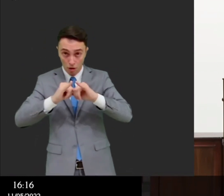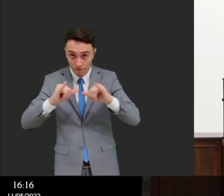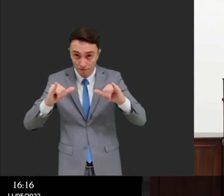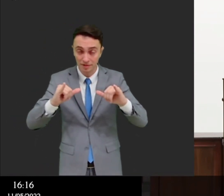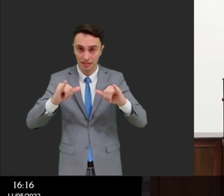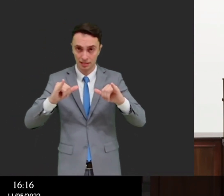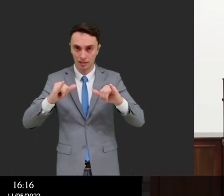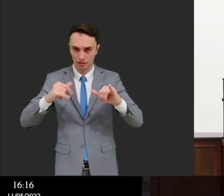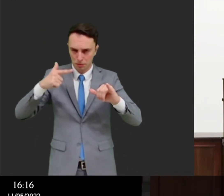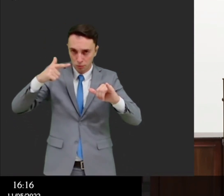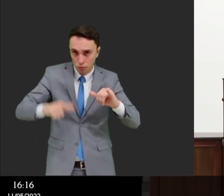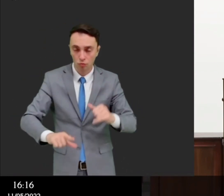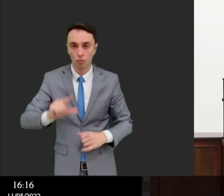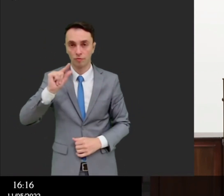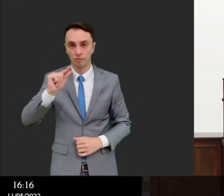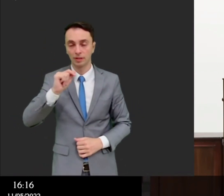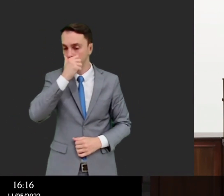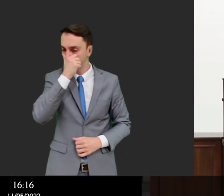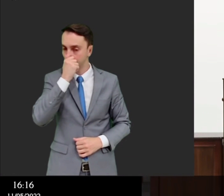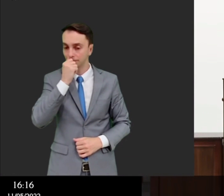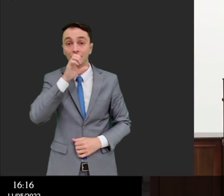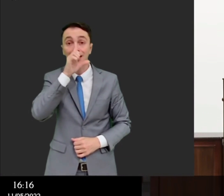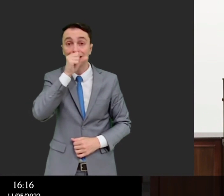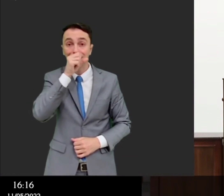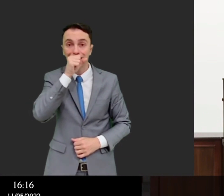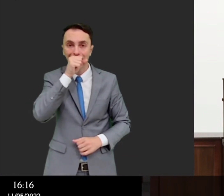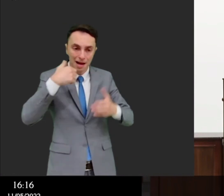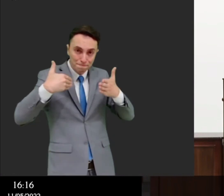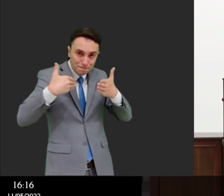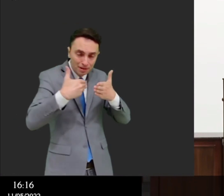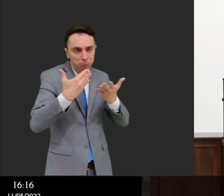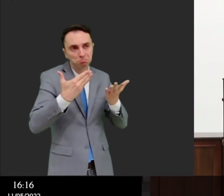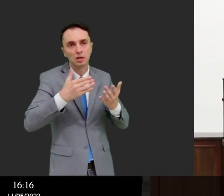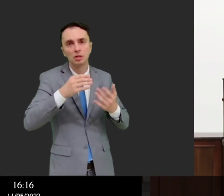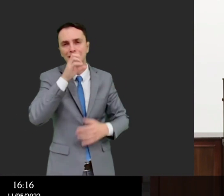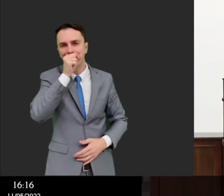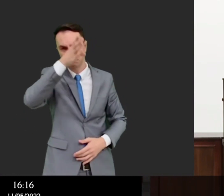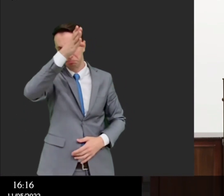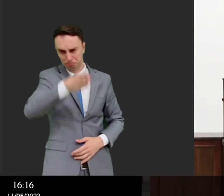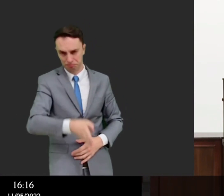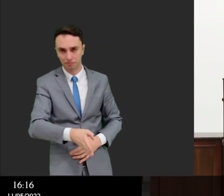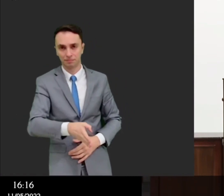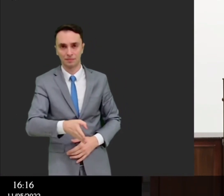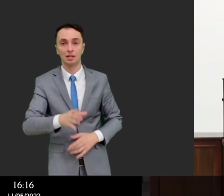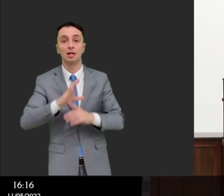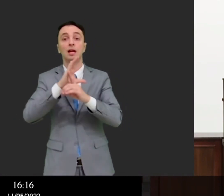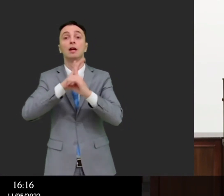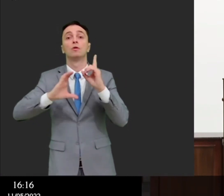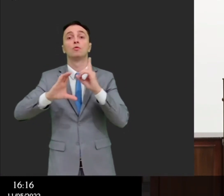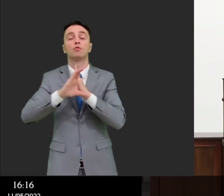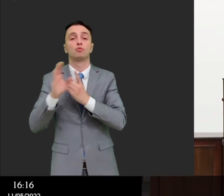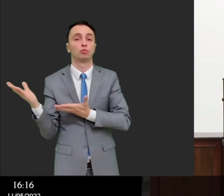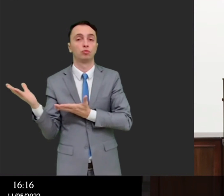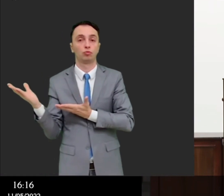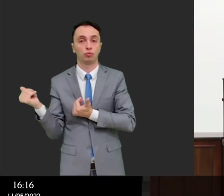reforçamos o convite de que sábado agora, ou todos os sábados, estamos tendo culto para a